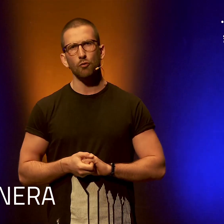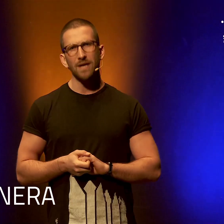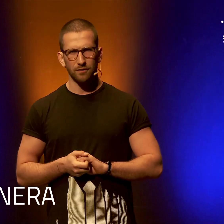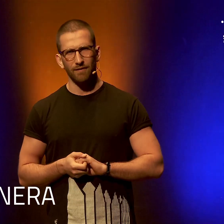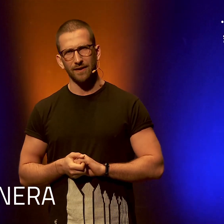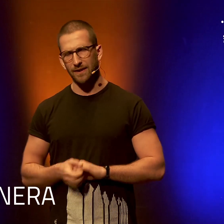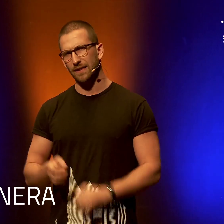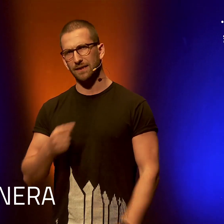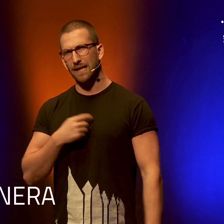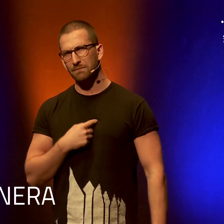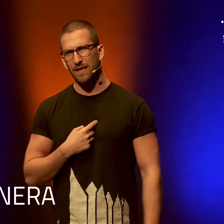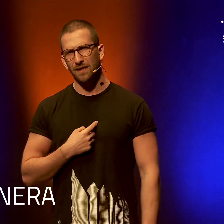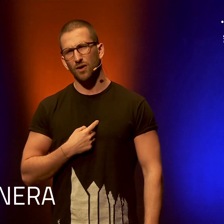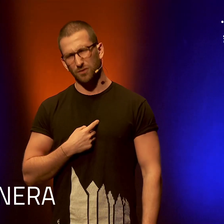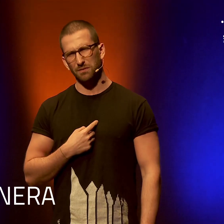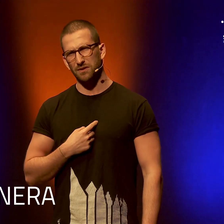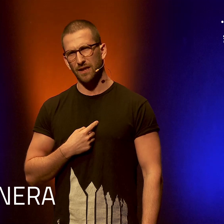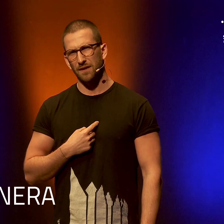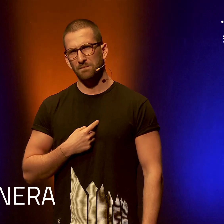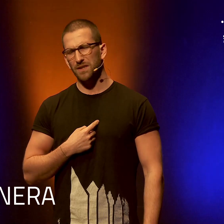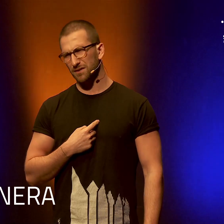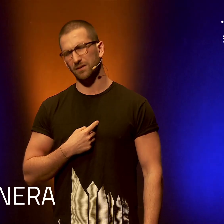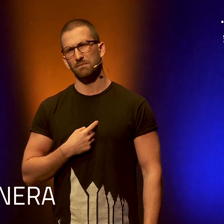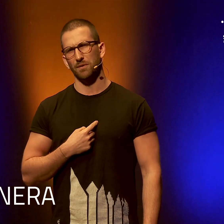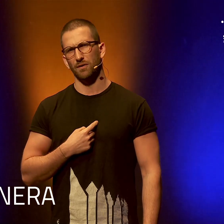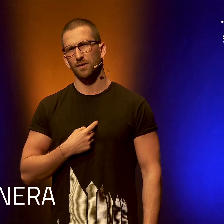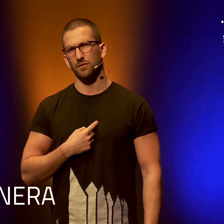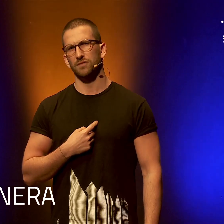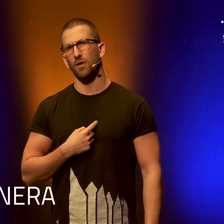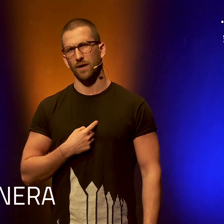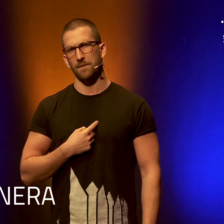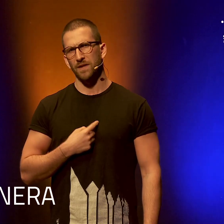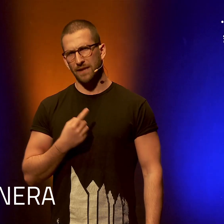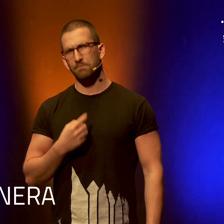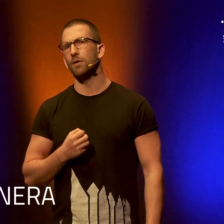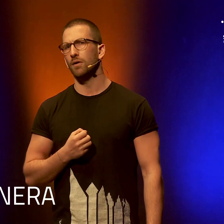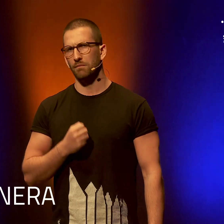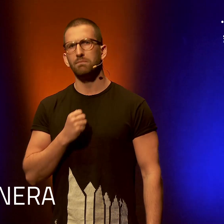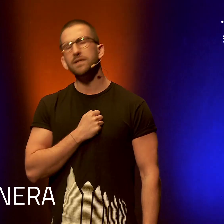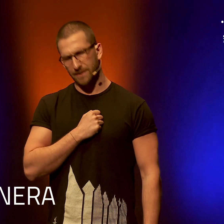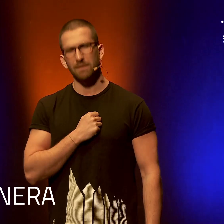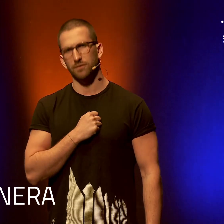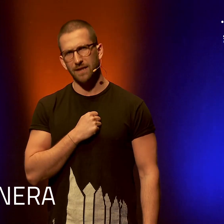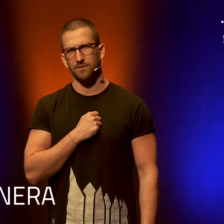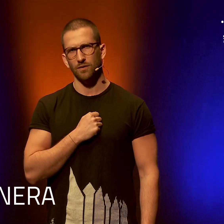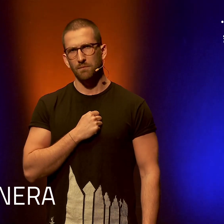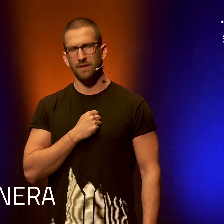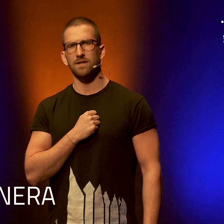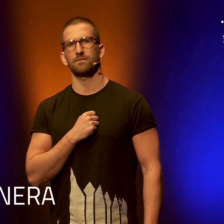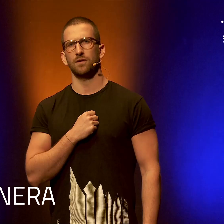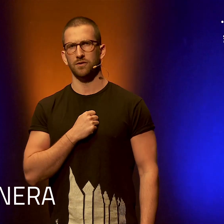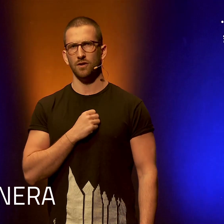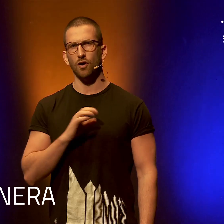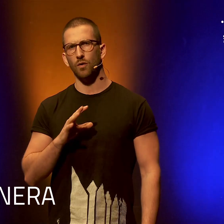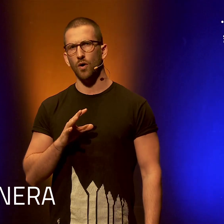to tempo umiarkowane, jednak dla mnie osobiście jest to tempo dość wolne. Tempo bliskie memu sercu,